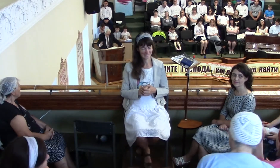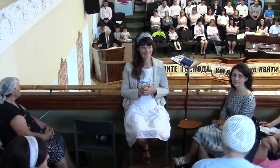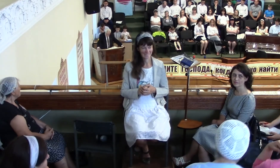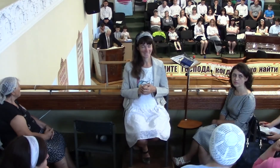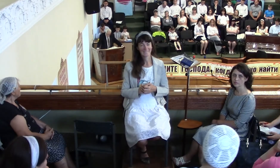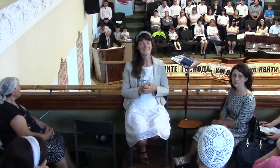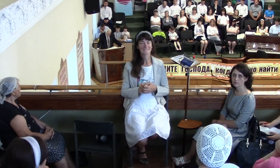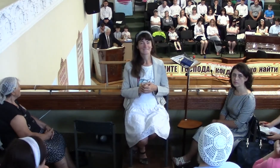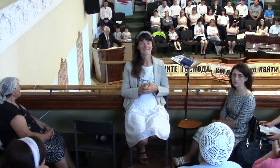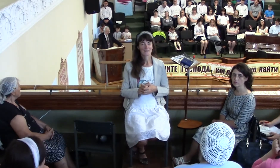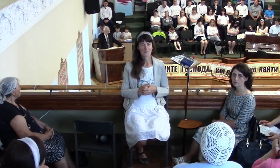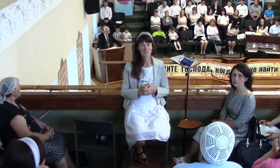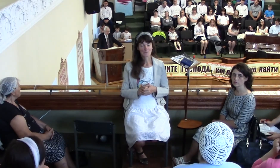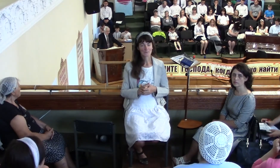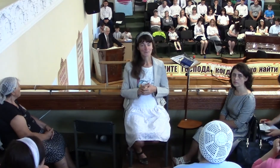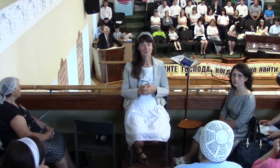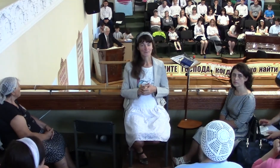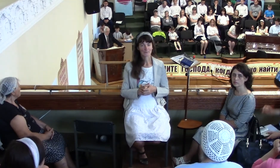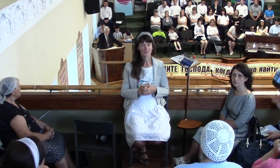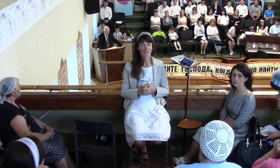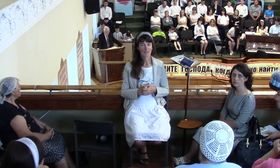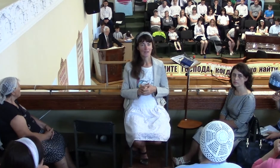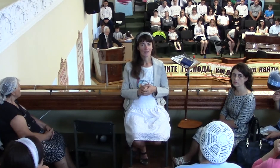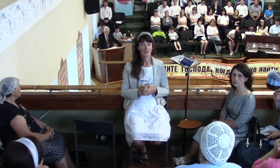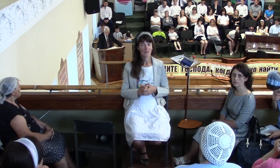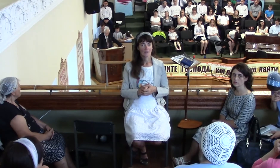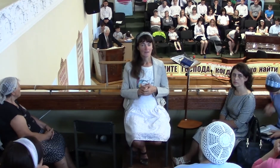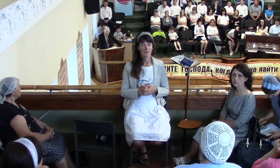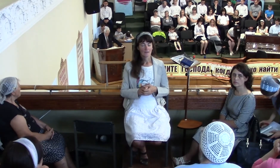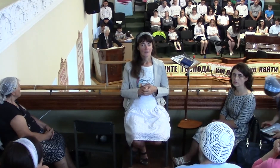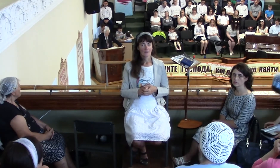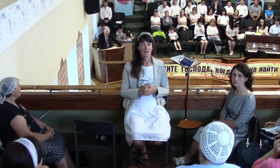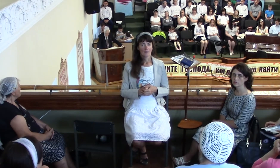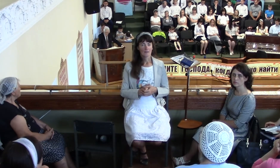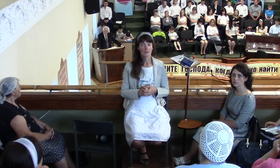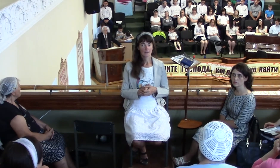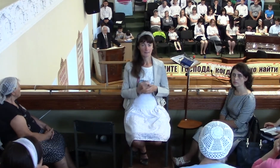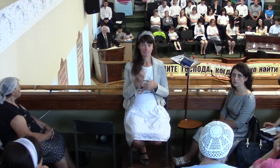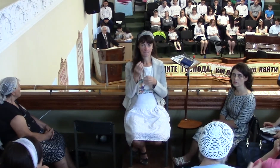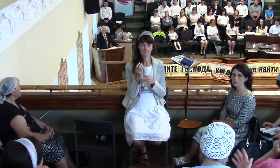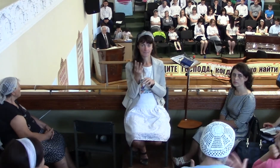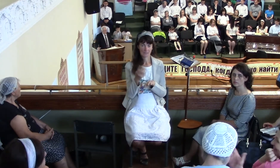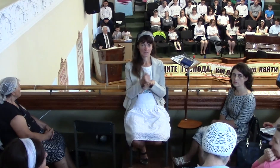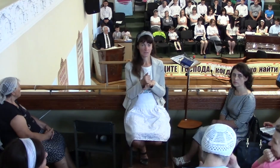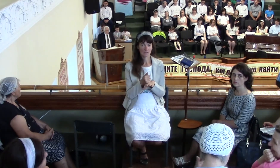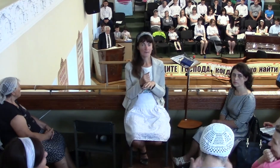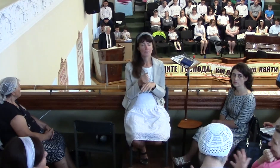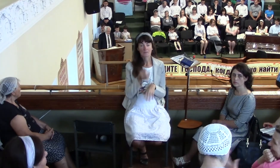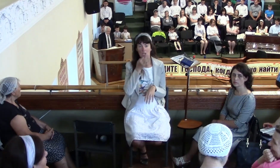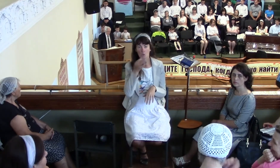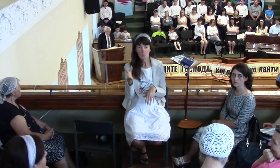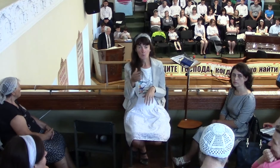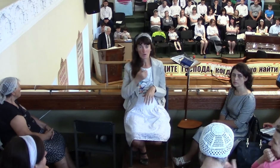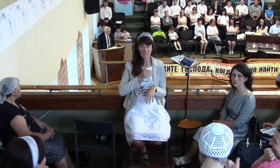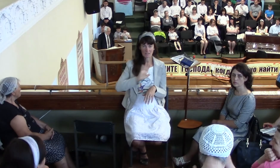15 по 18 стих. Здесь же написано в этой главе 3, с 15 по 18. «Всякий